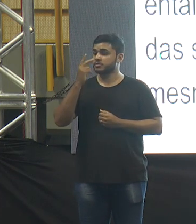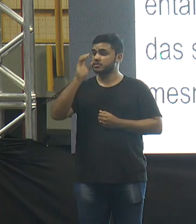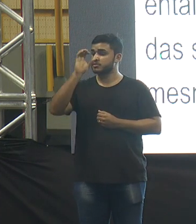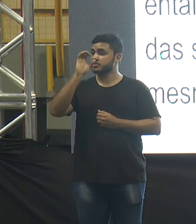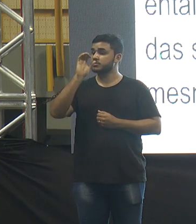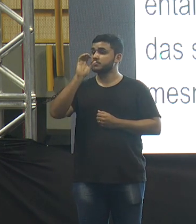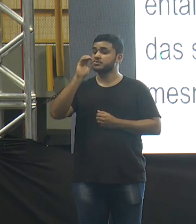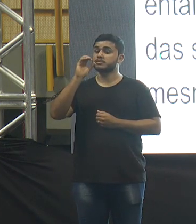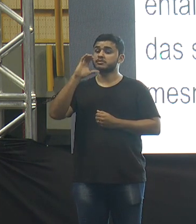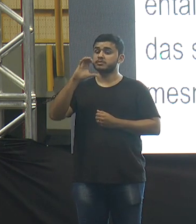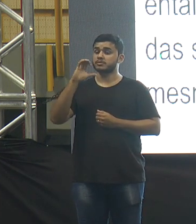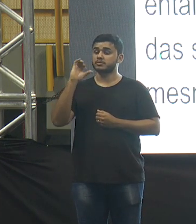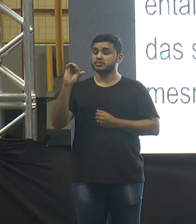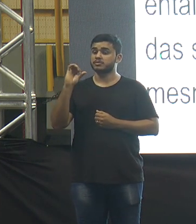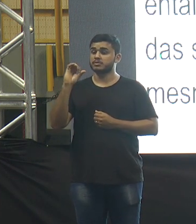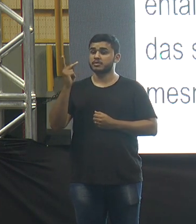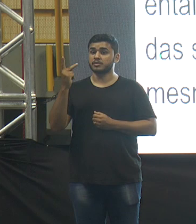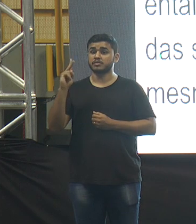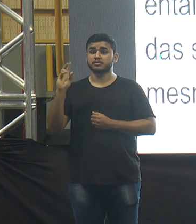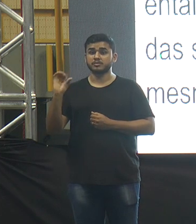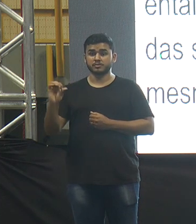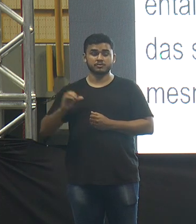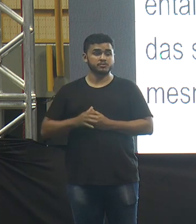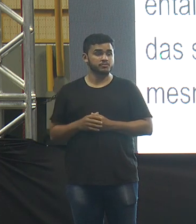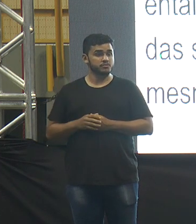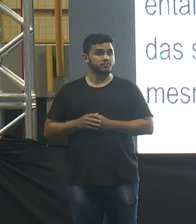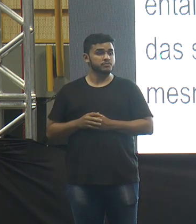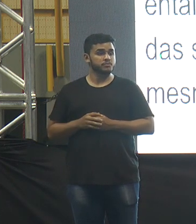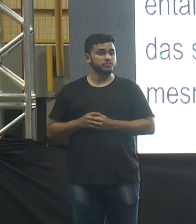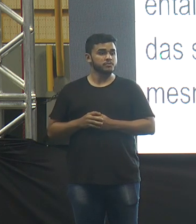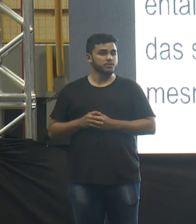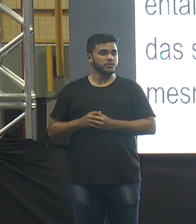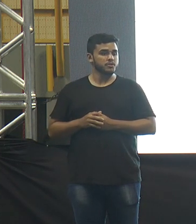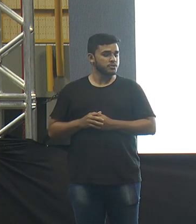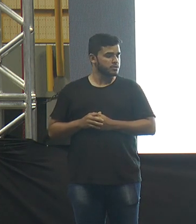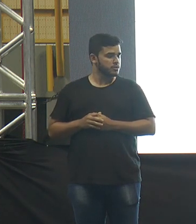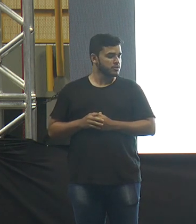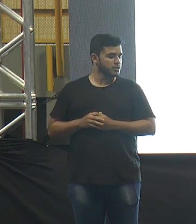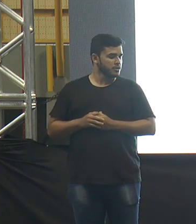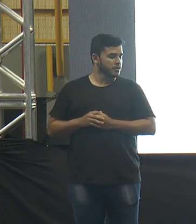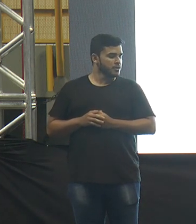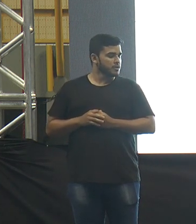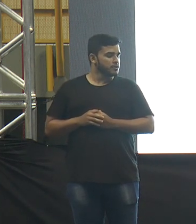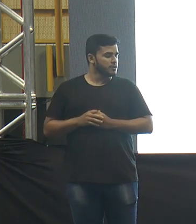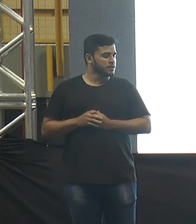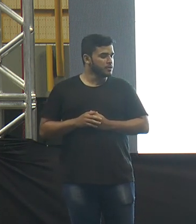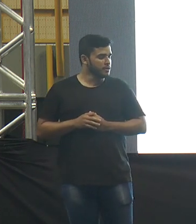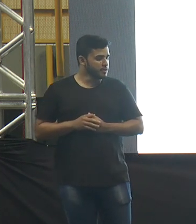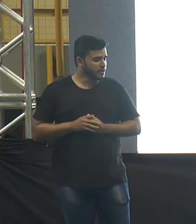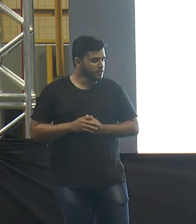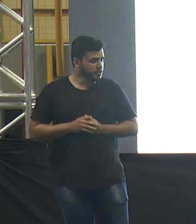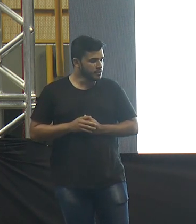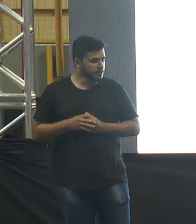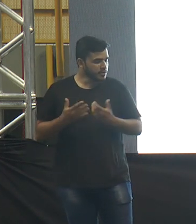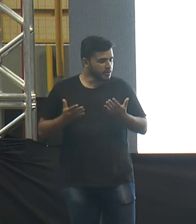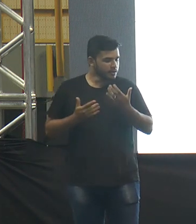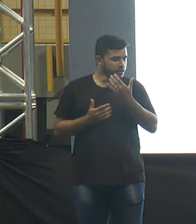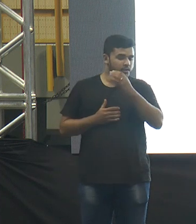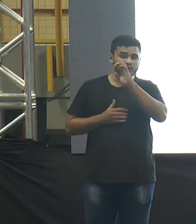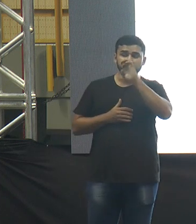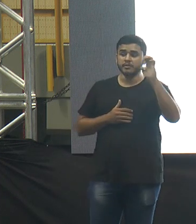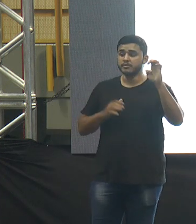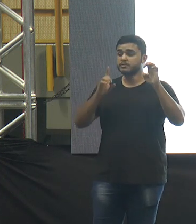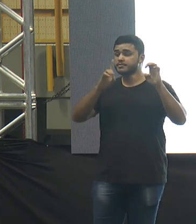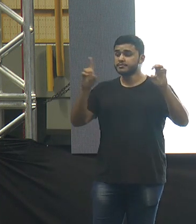C6H6, eu quero C6H6 de que lado? Esquerdo ou direito? Direito. Olhei, ó. C6H6 está de que lado? Esquerdo ou